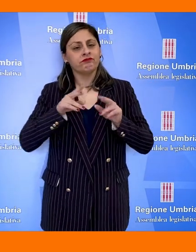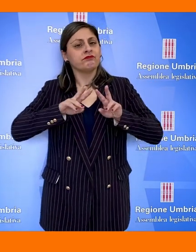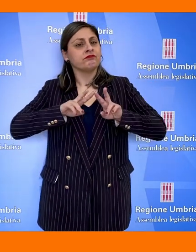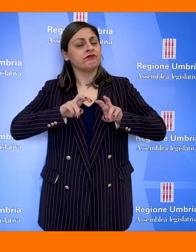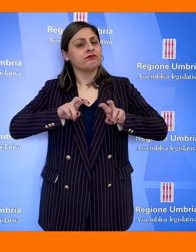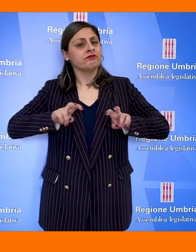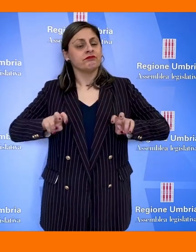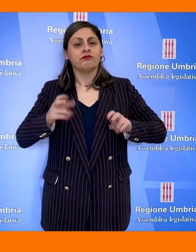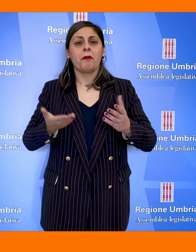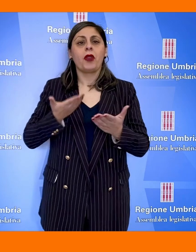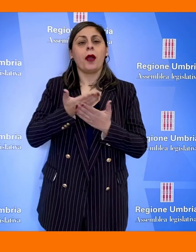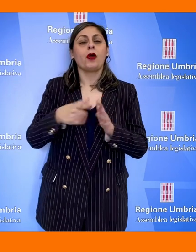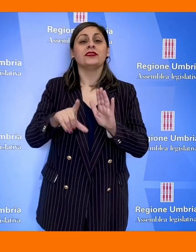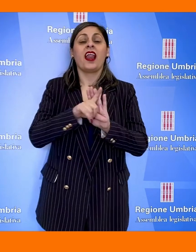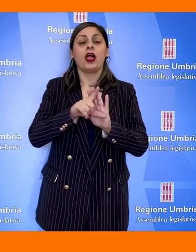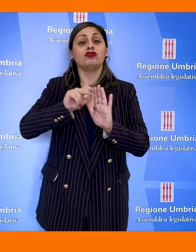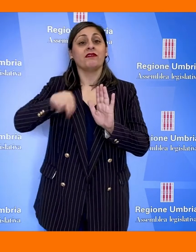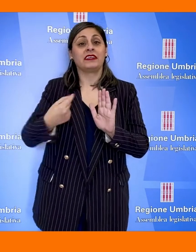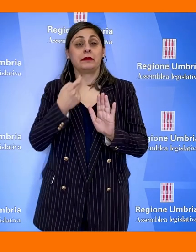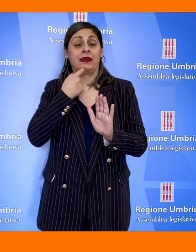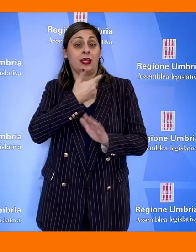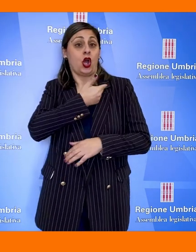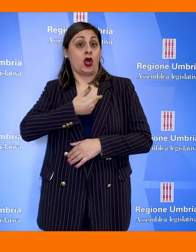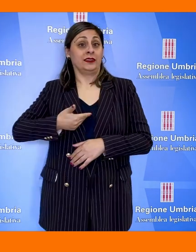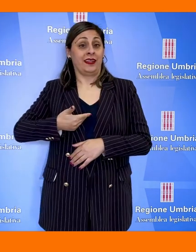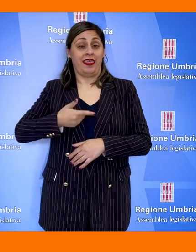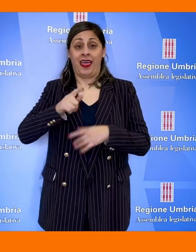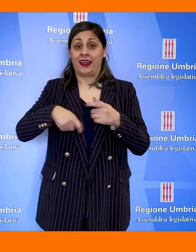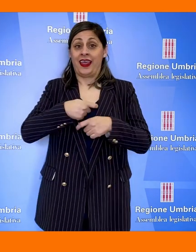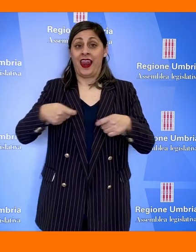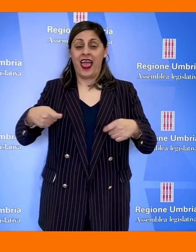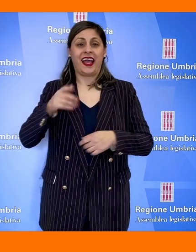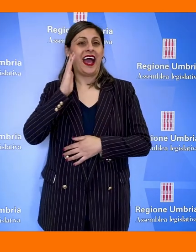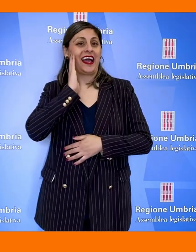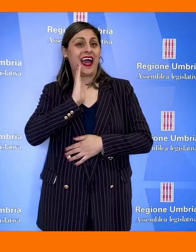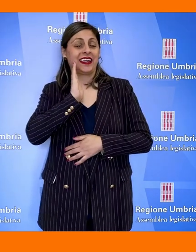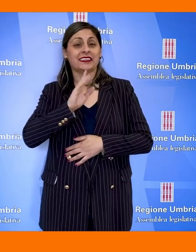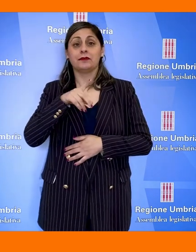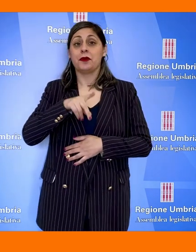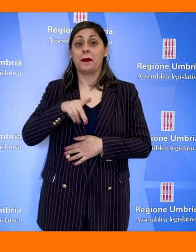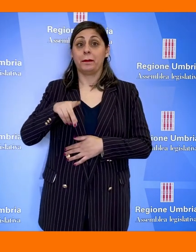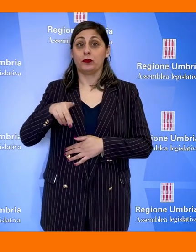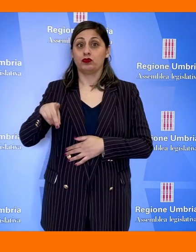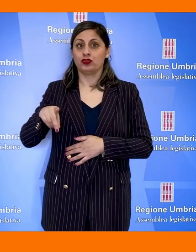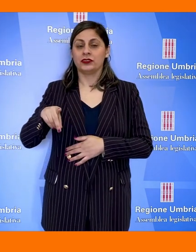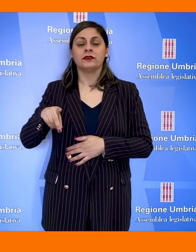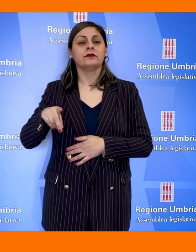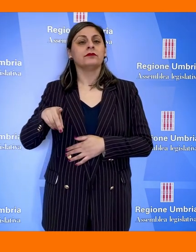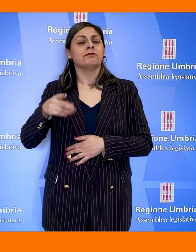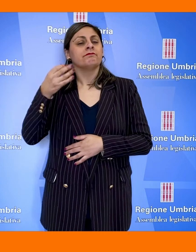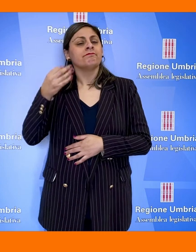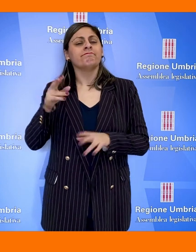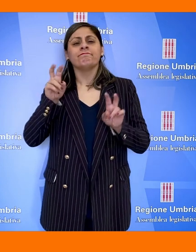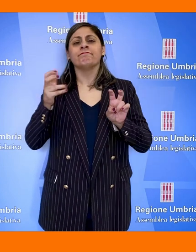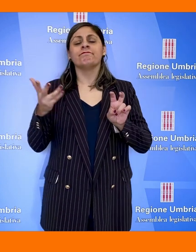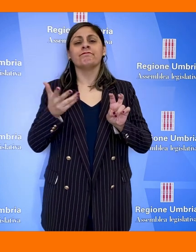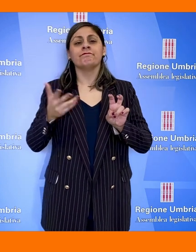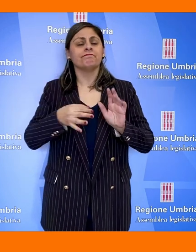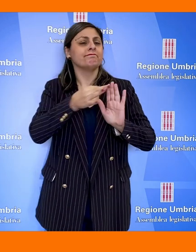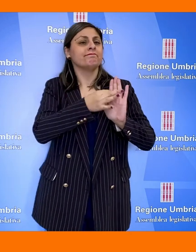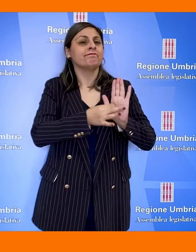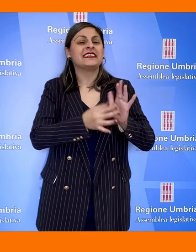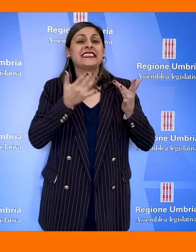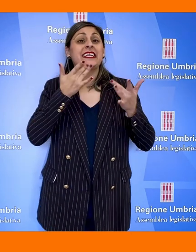è iniziato l'esame della proposta di legge a firma dei consiglieri della Lega Carissimi e Peppucci